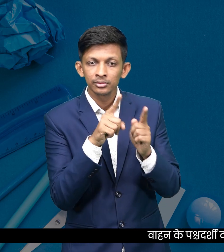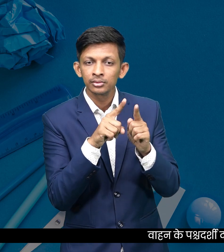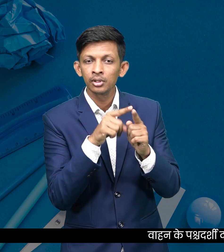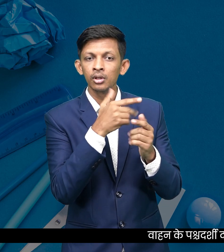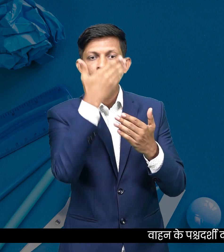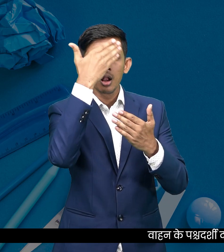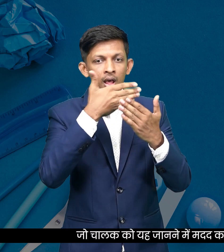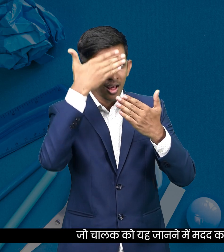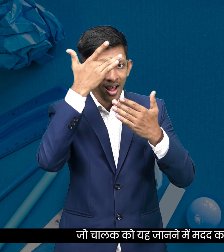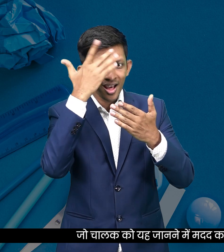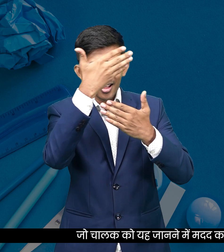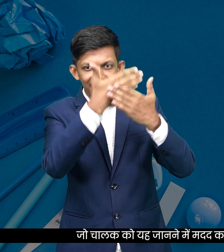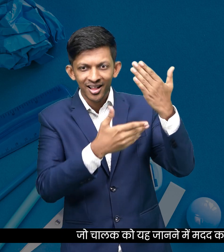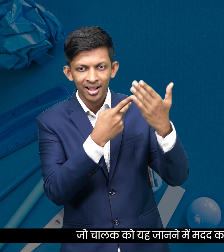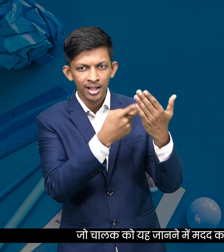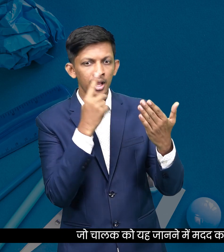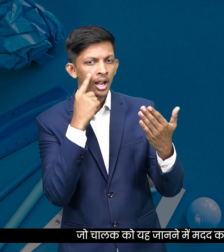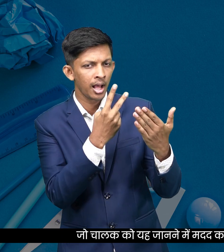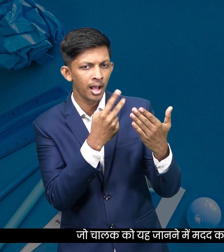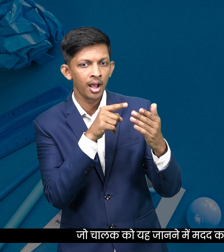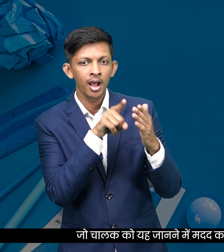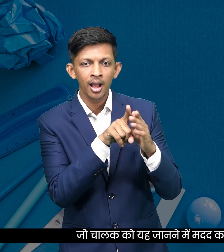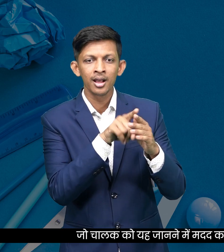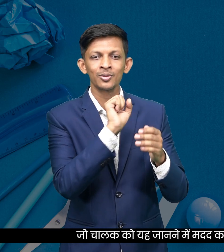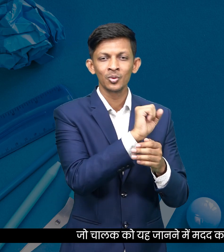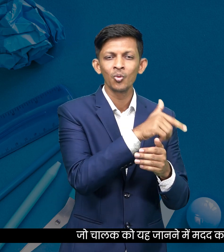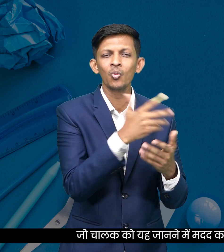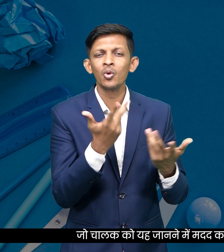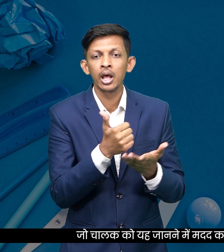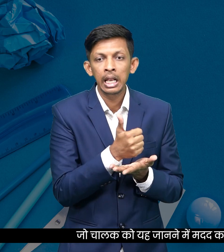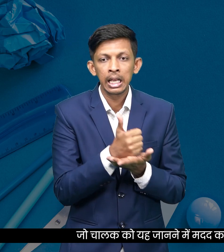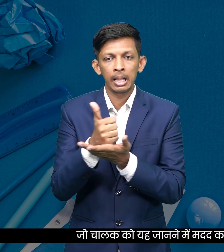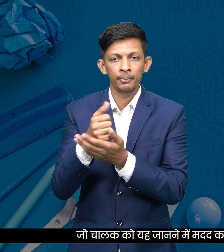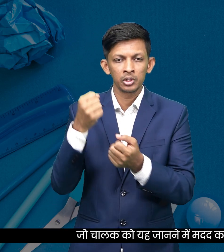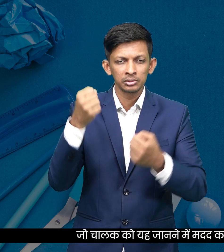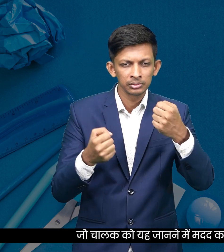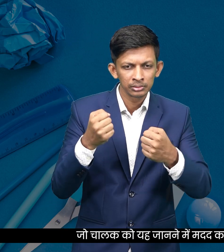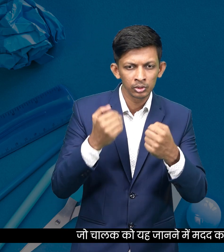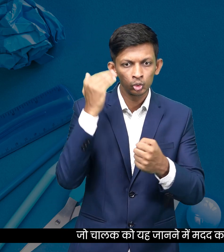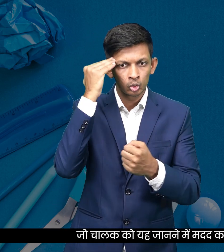सकता है, जो चालक को यह जानने में मदद करता है कि उनके पीछे एक एम्बुलेंस है।